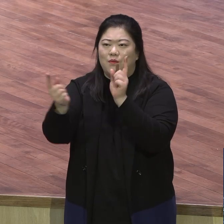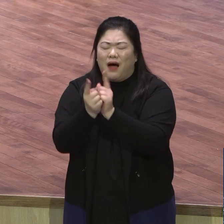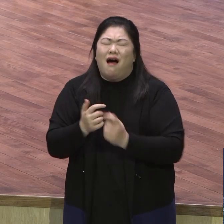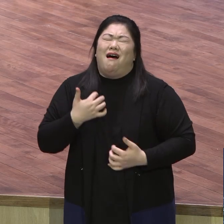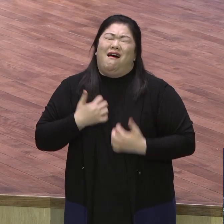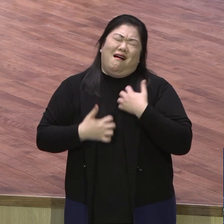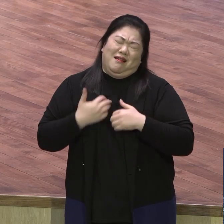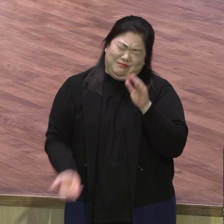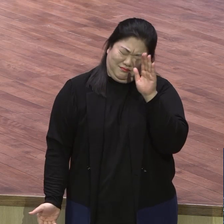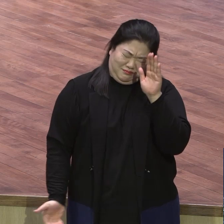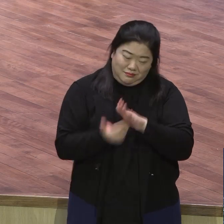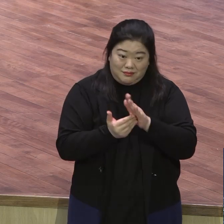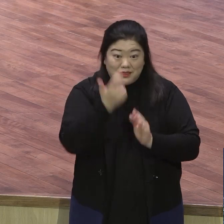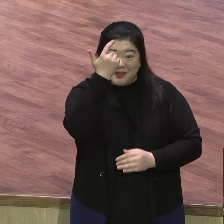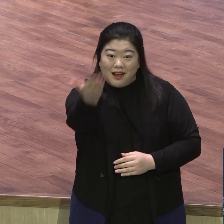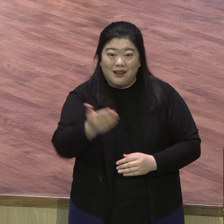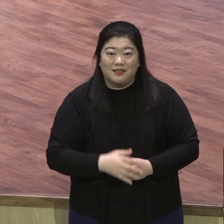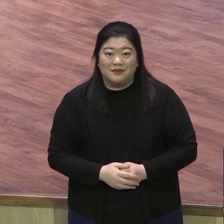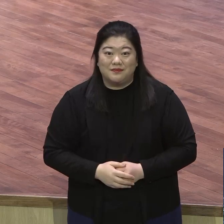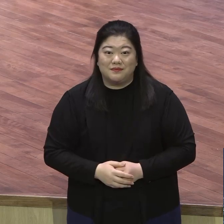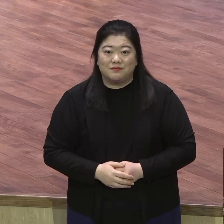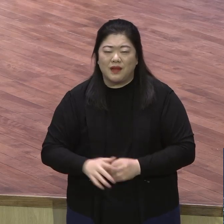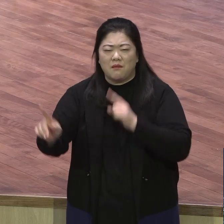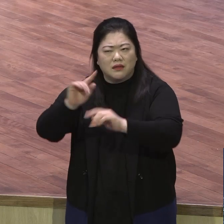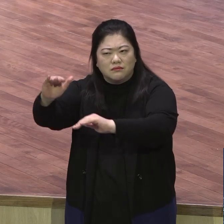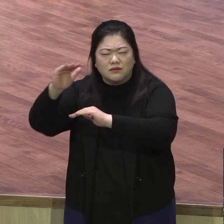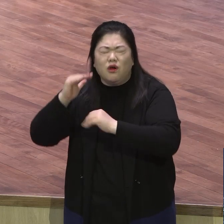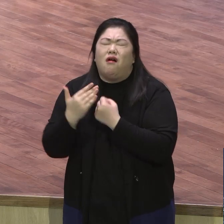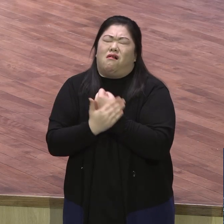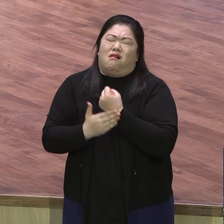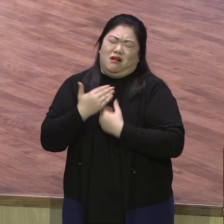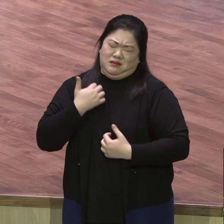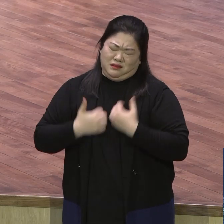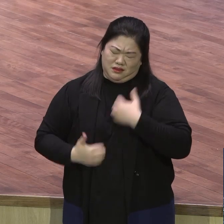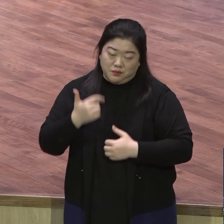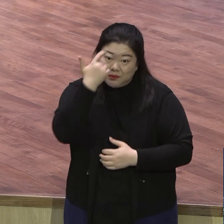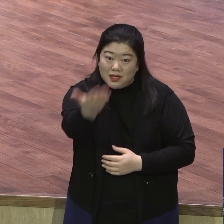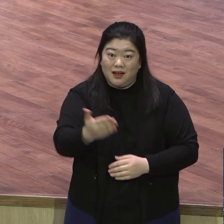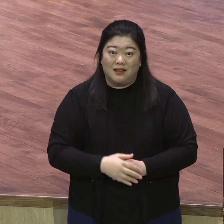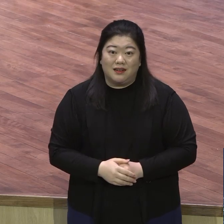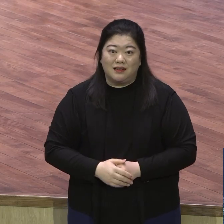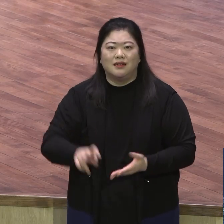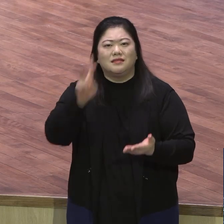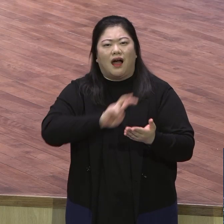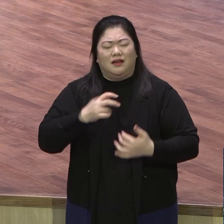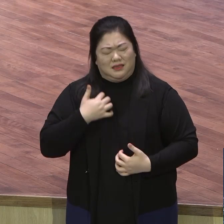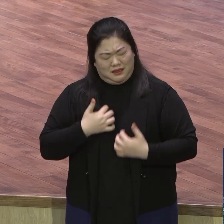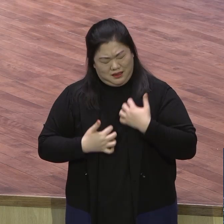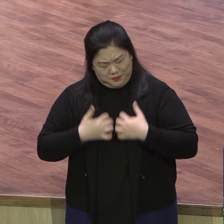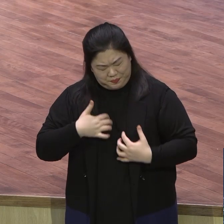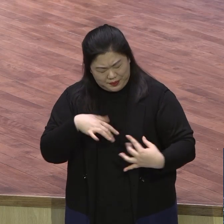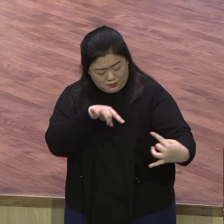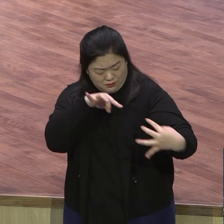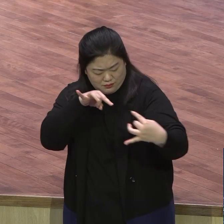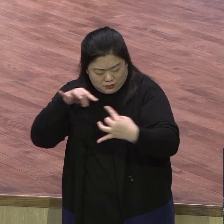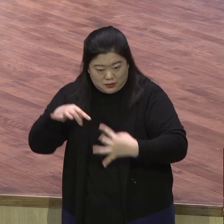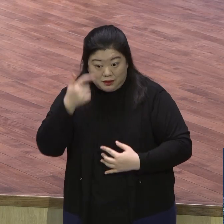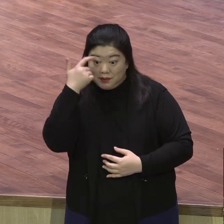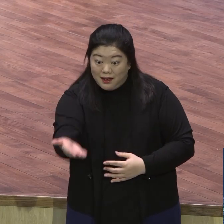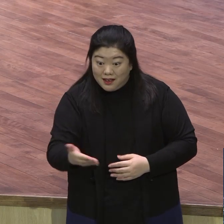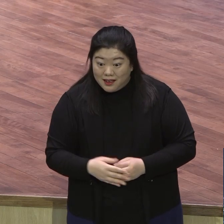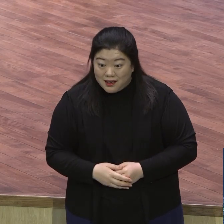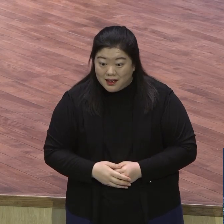기뻐한 적이 있습니까? 말씀 통해서 기뻐한 적이 있습니까? 찬양을 통해 기뻐한 적이 있습니까? 그 여호와로 인하여